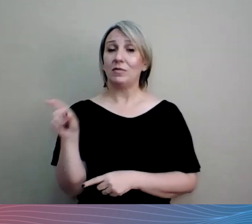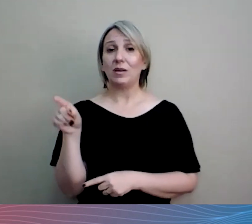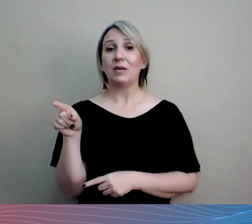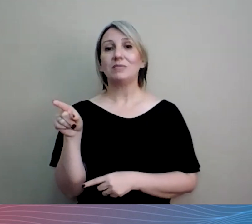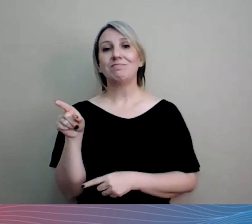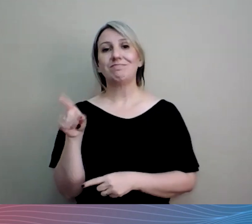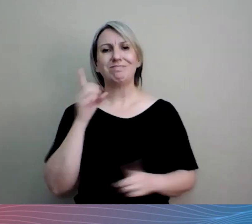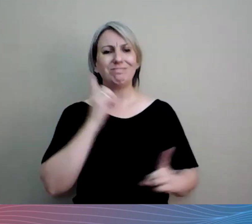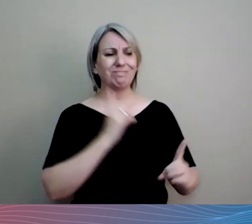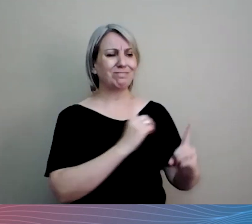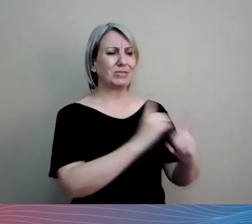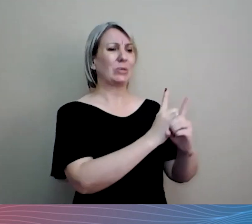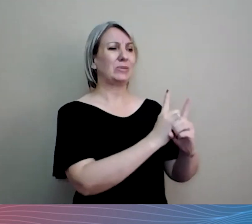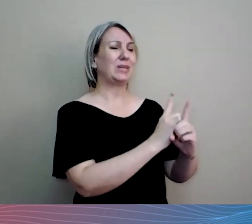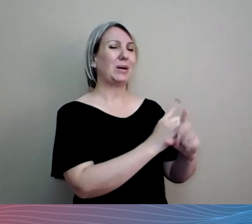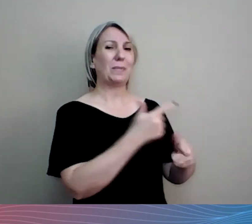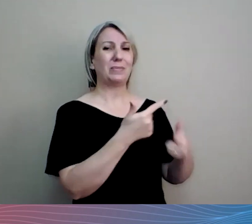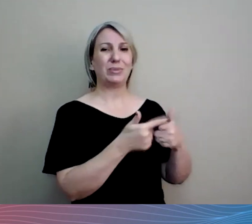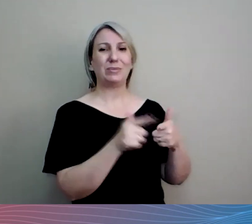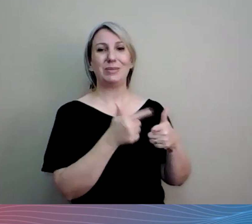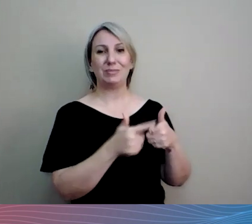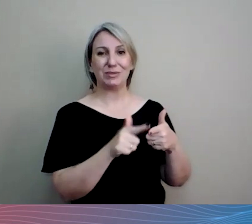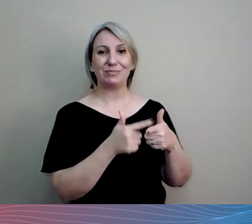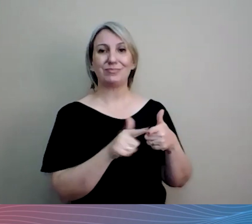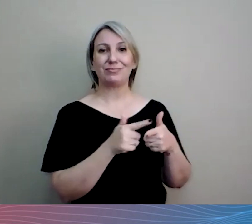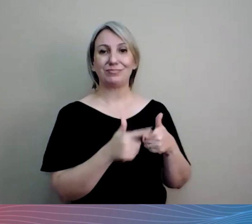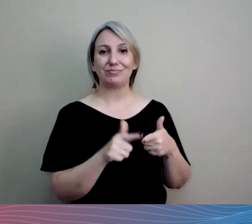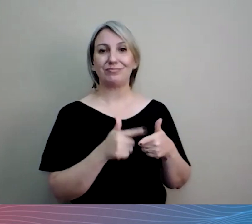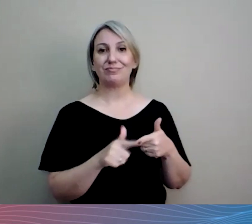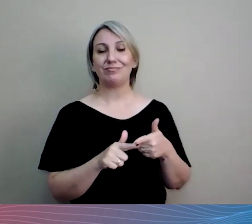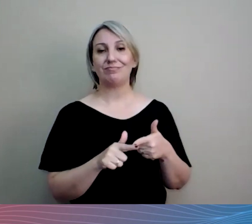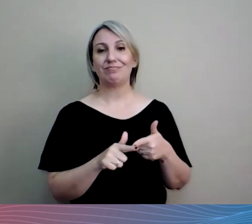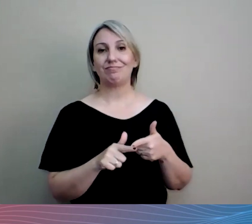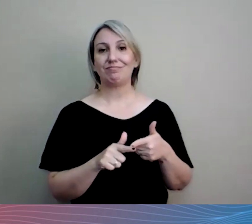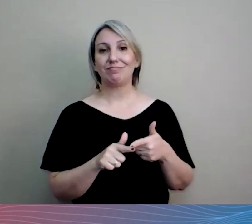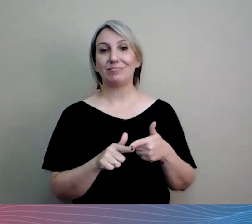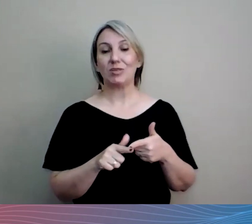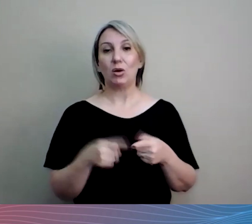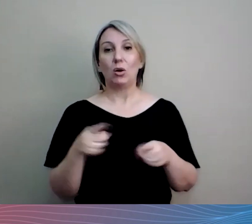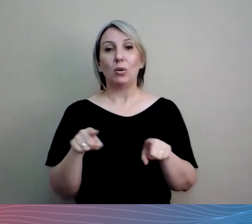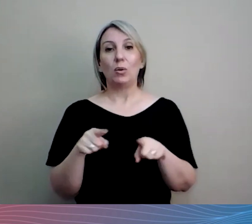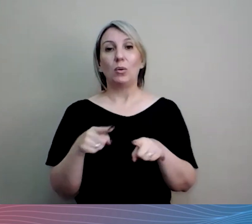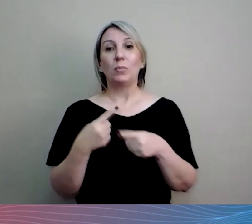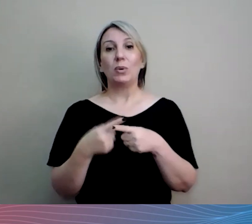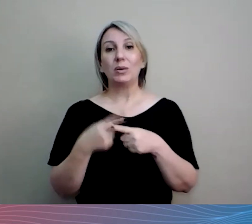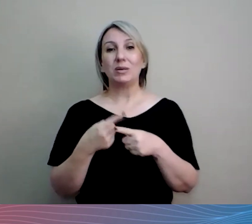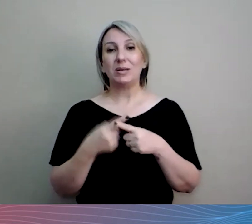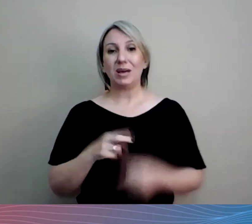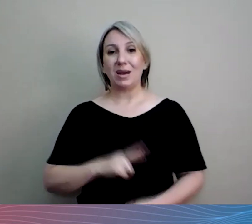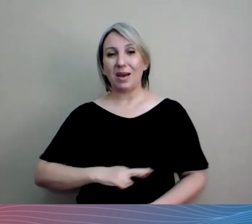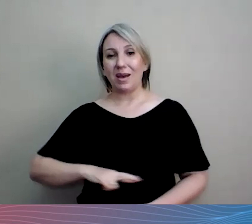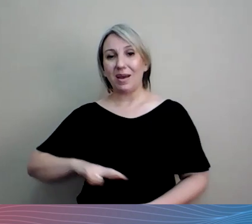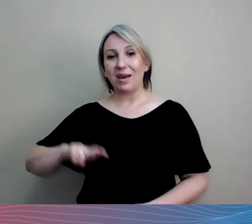As pessoas têm uma ideia da igreja, têm uma ideia da religião, de que as